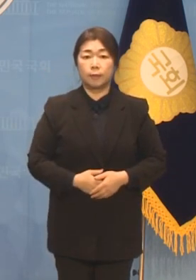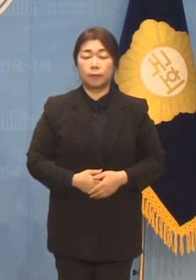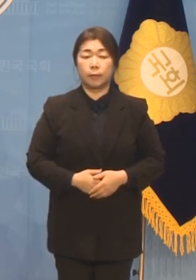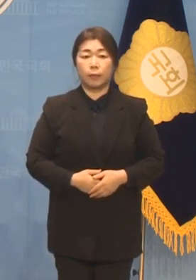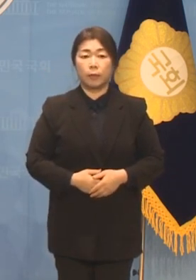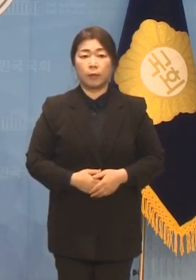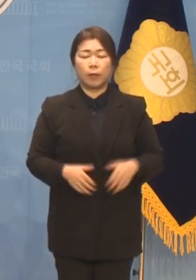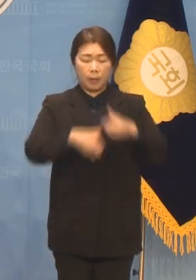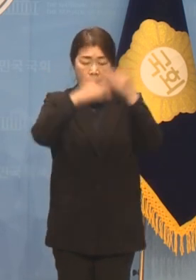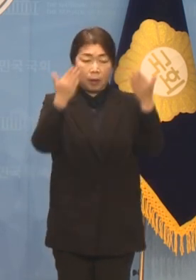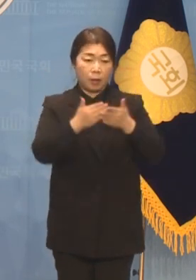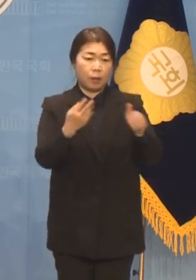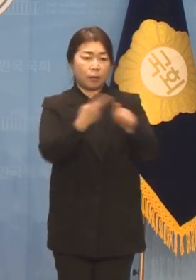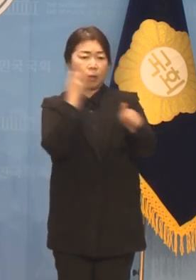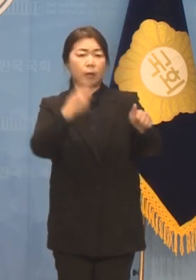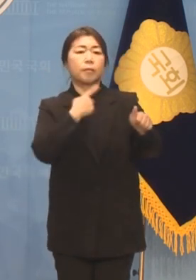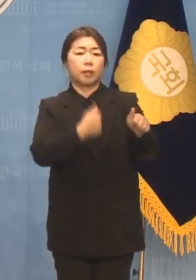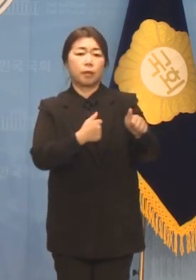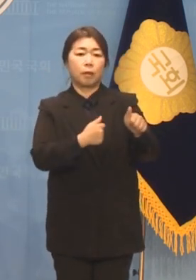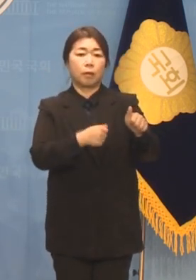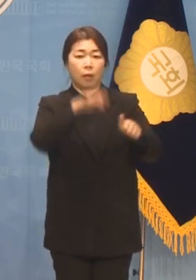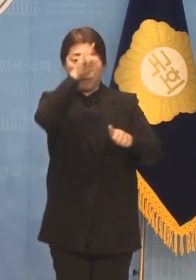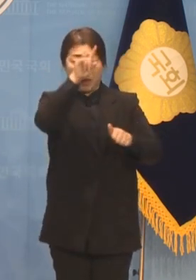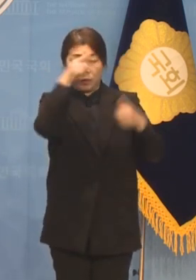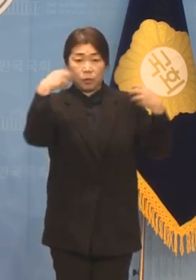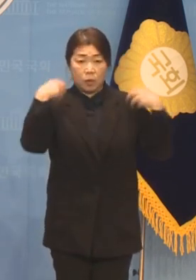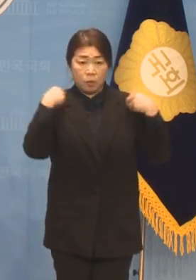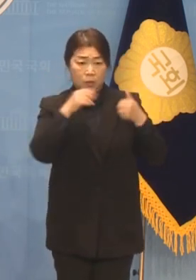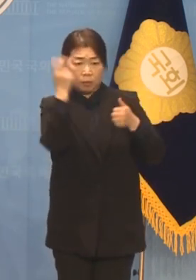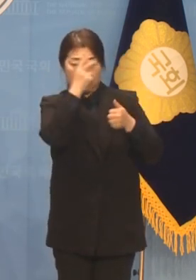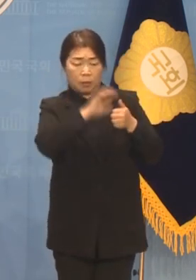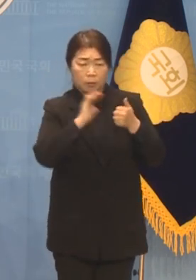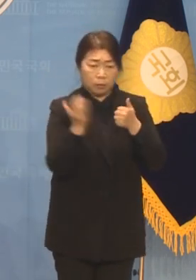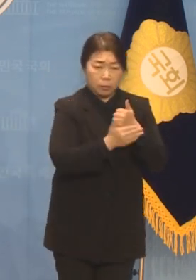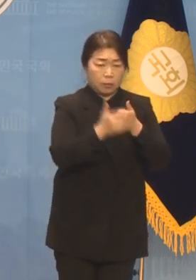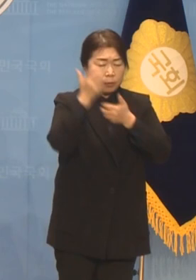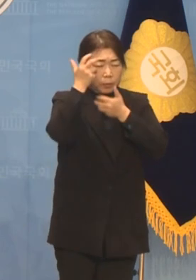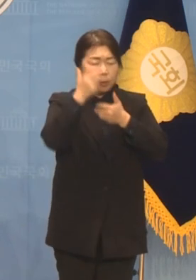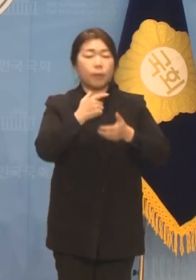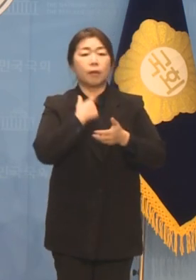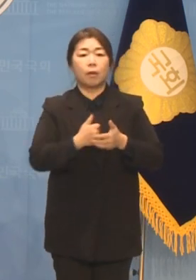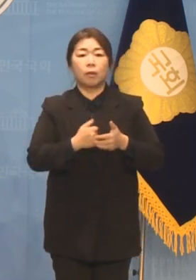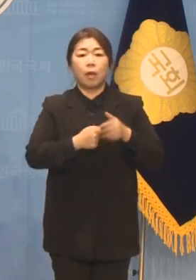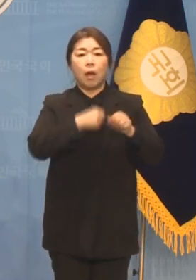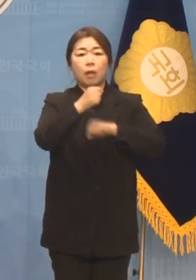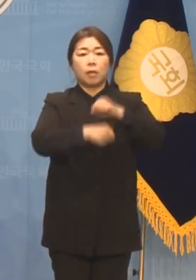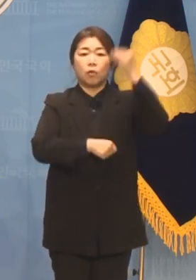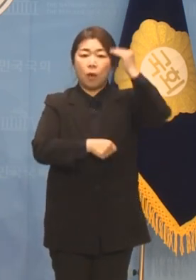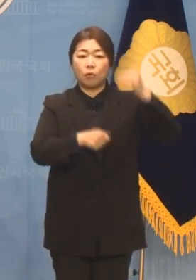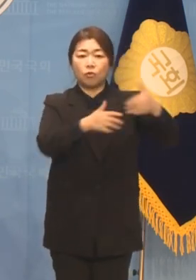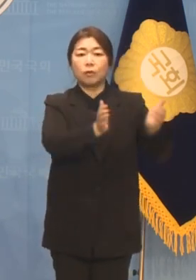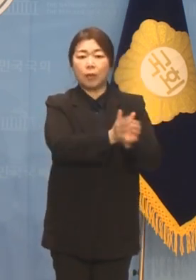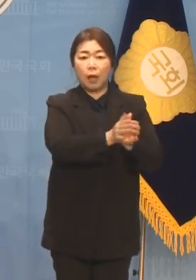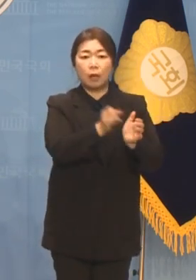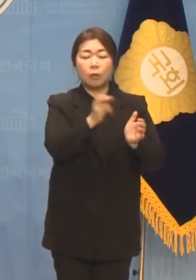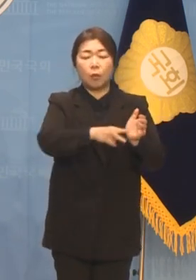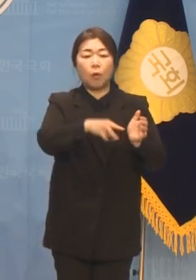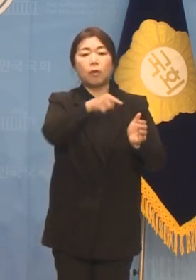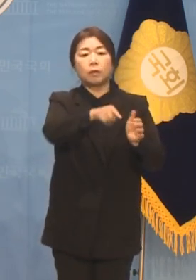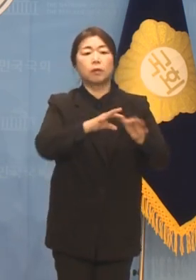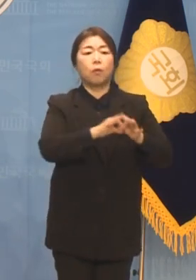모두 탄핵당했던 박근혜 정권을 끝까지 수호하겠다고 버텼던 자유한국당과 그